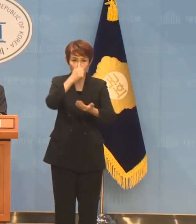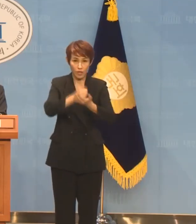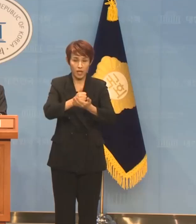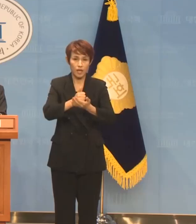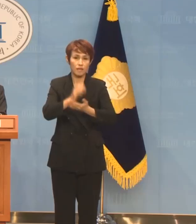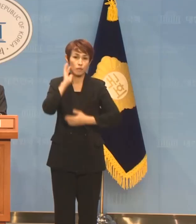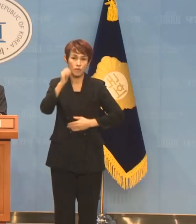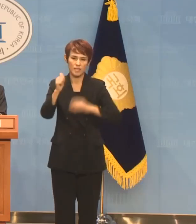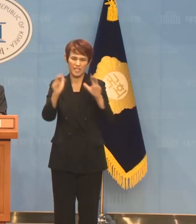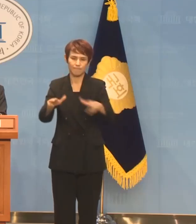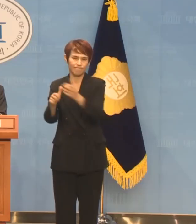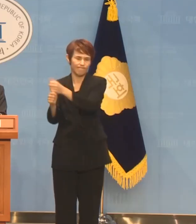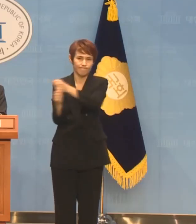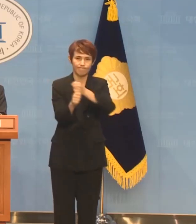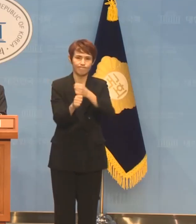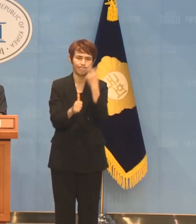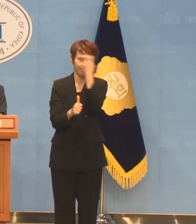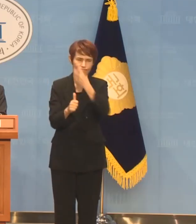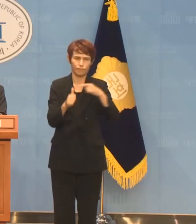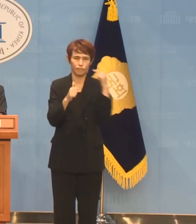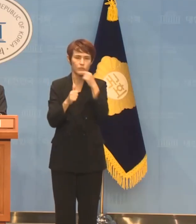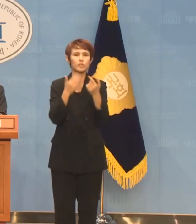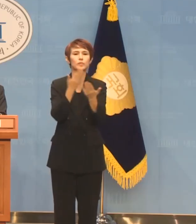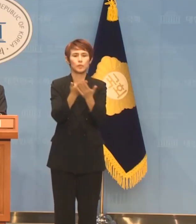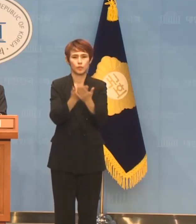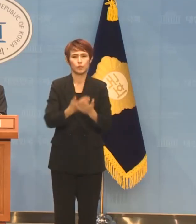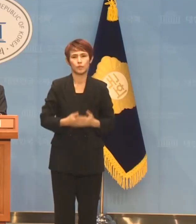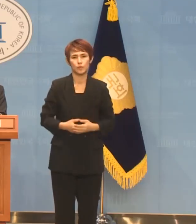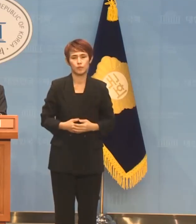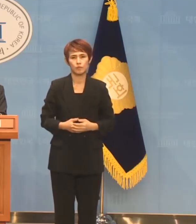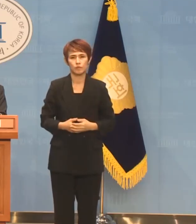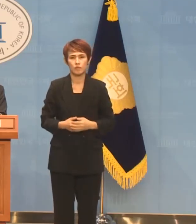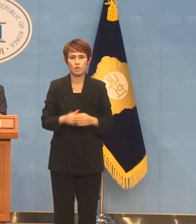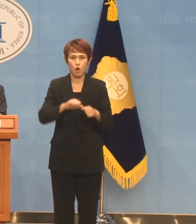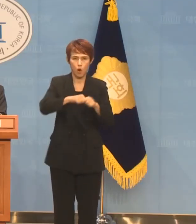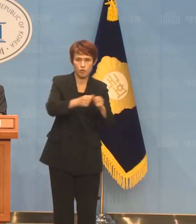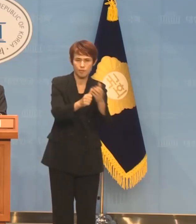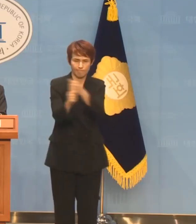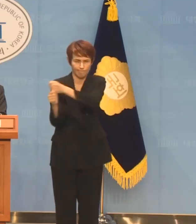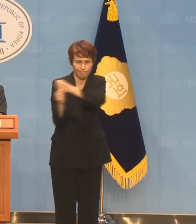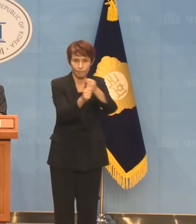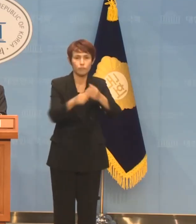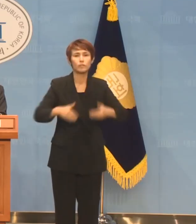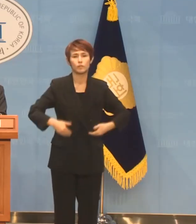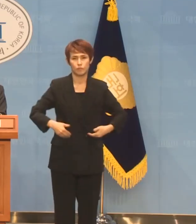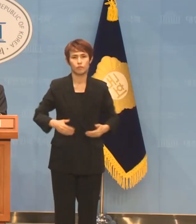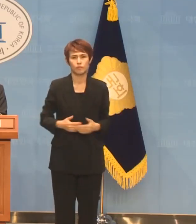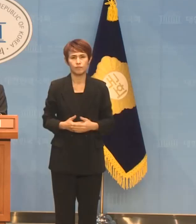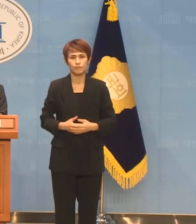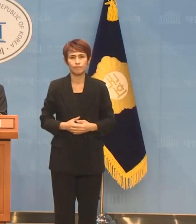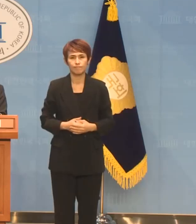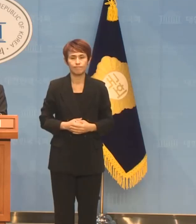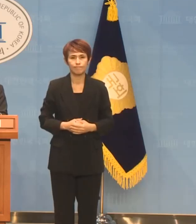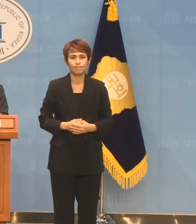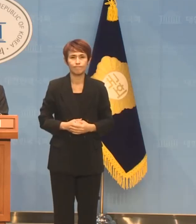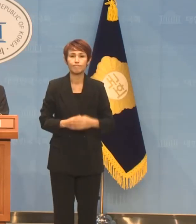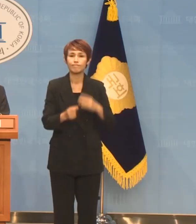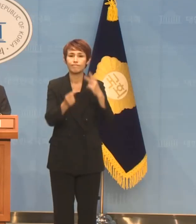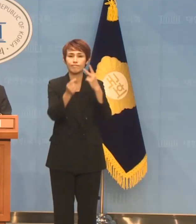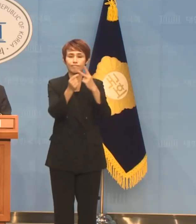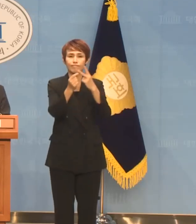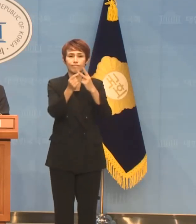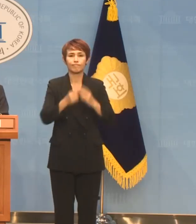당장 체포하고 철저히 수사하십시오. 강제로라도 끌어내야만 합니다. 두 번째